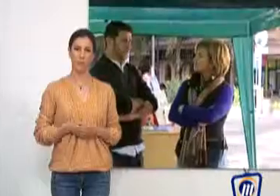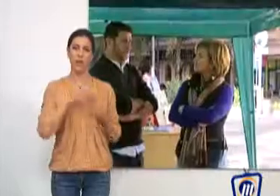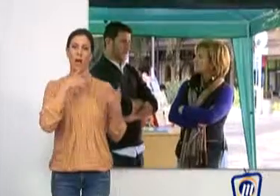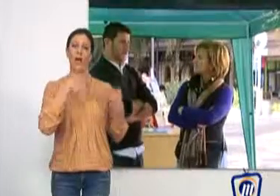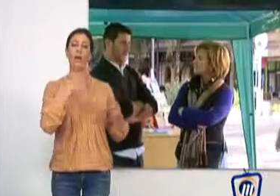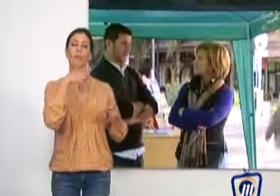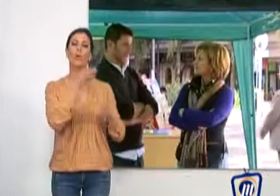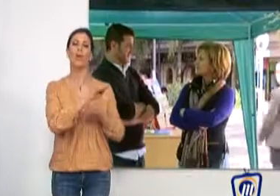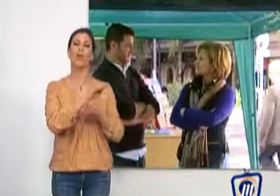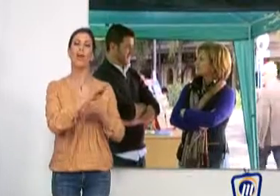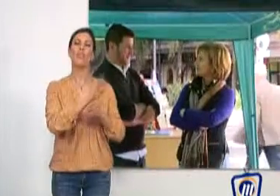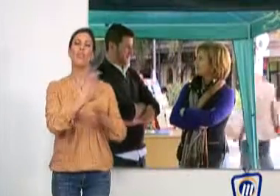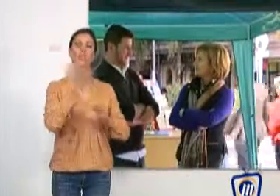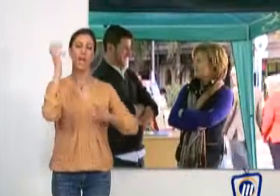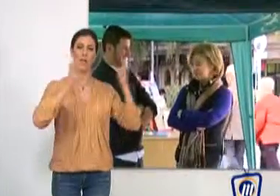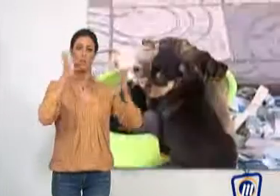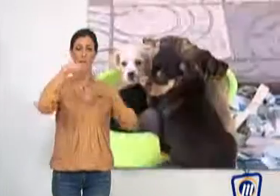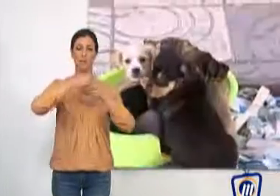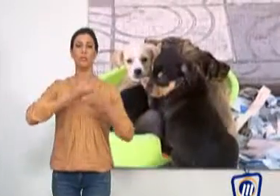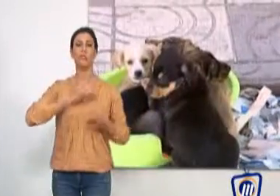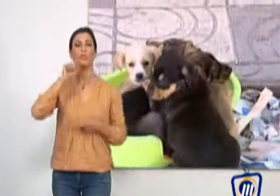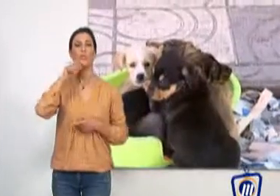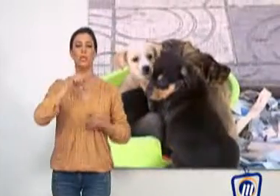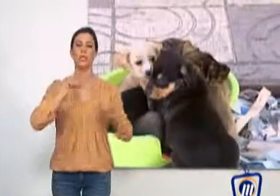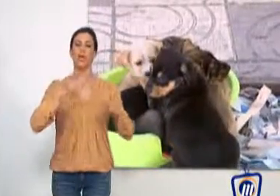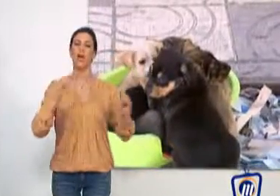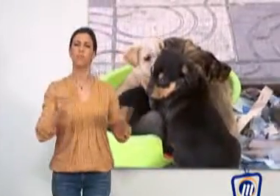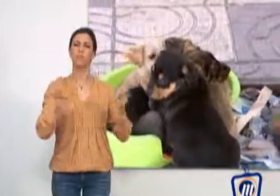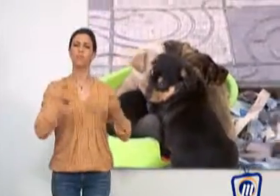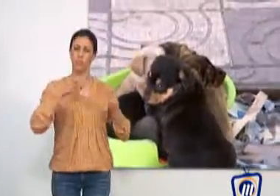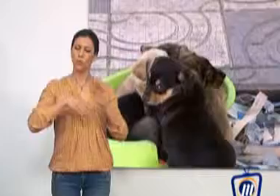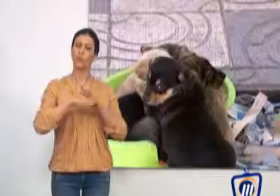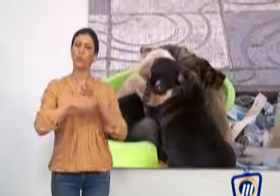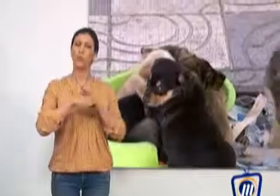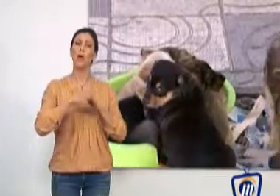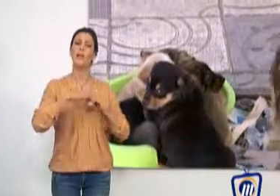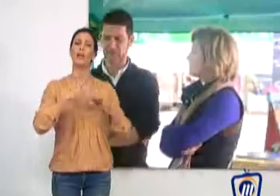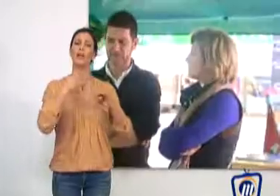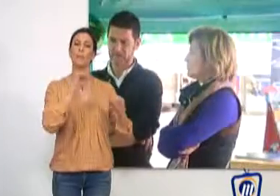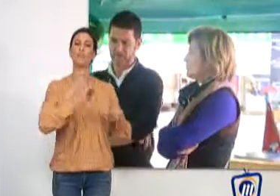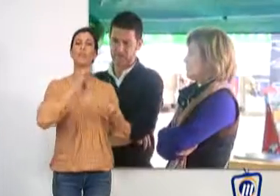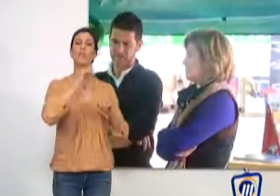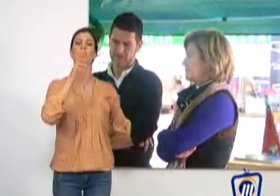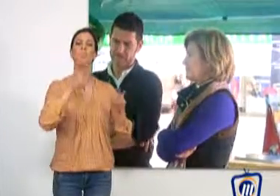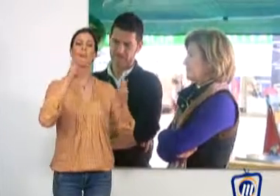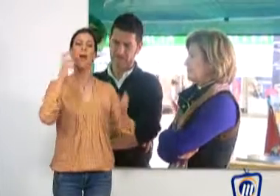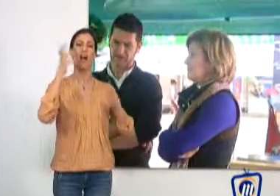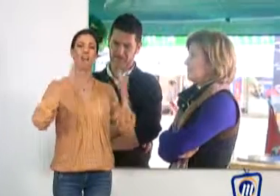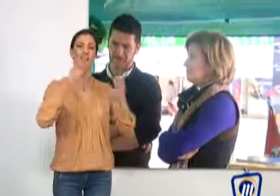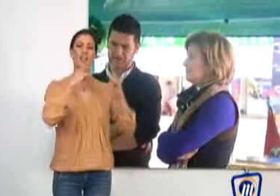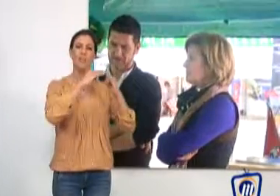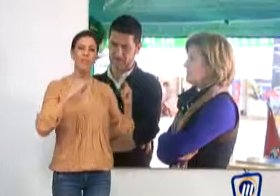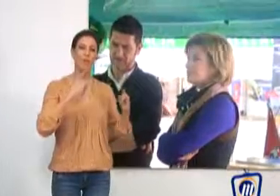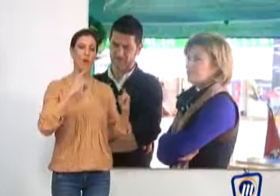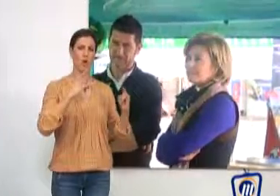el área de Cuidado animados del ayuntamiento de material continúa su campaña para promover la adopción de perros del